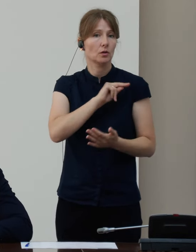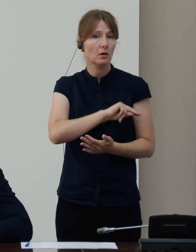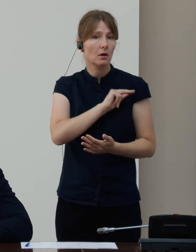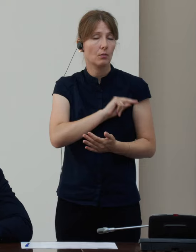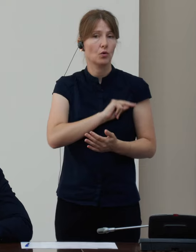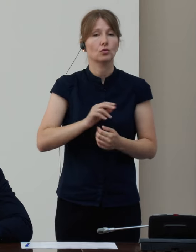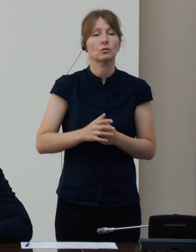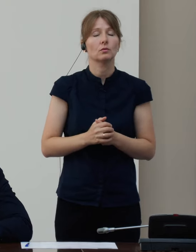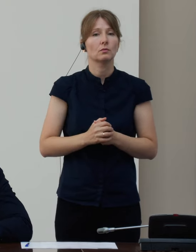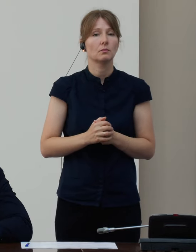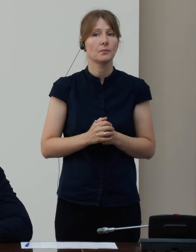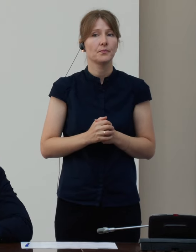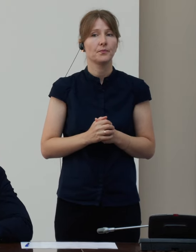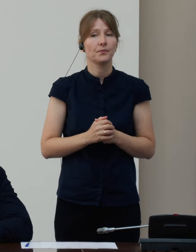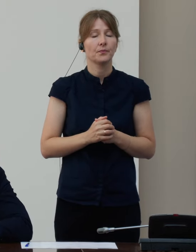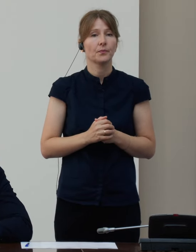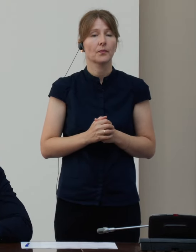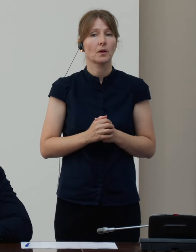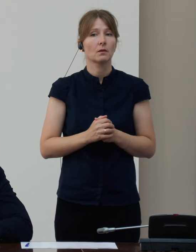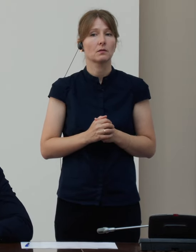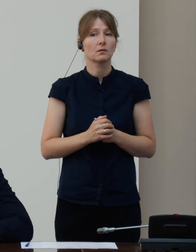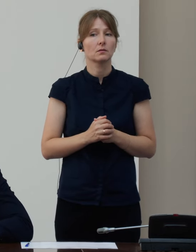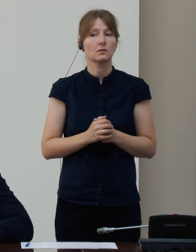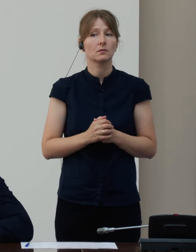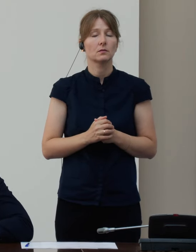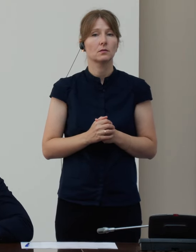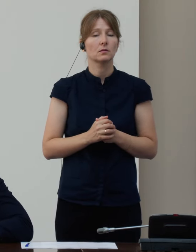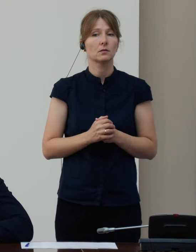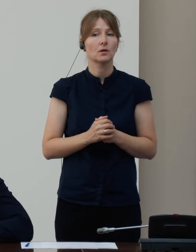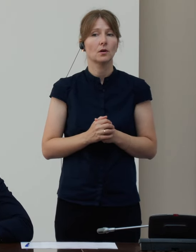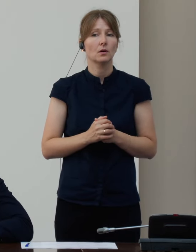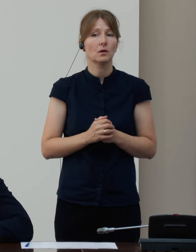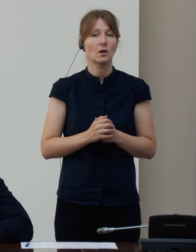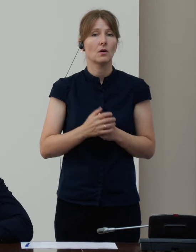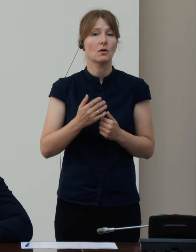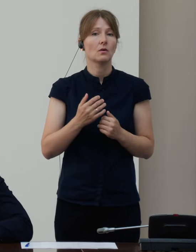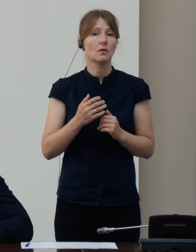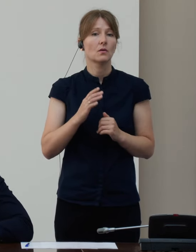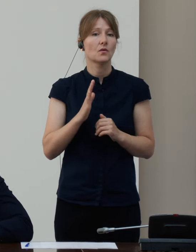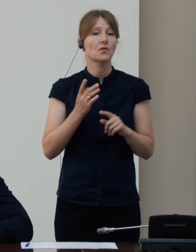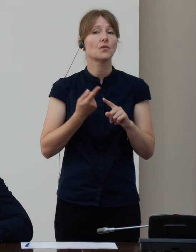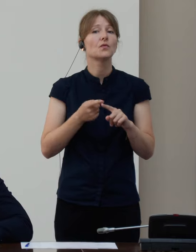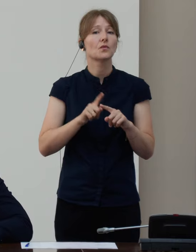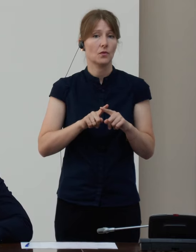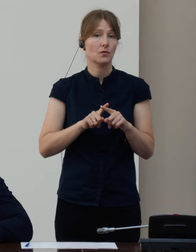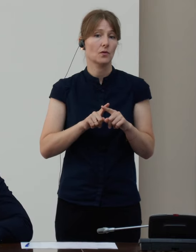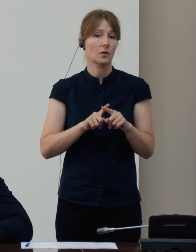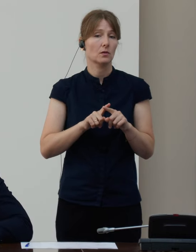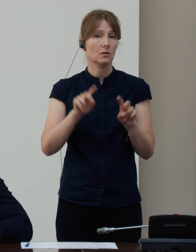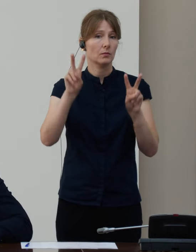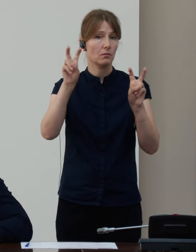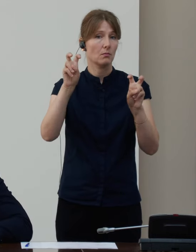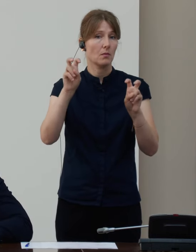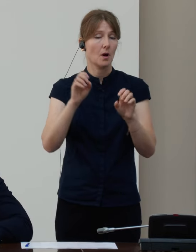pe care îl avem. Deci, în cadrul acestui laborator de învățare vom